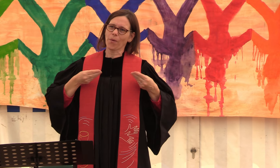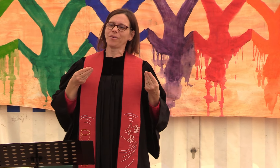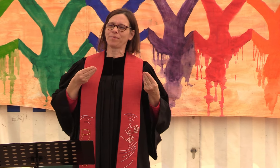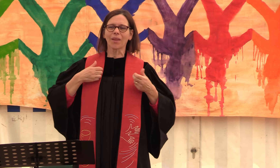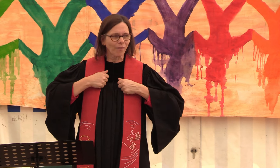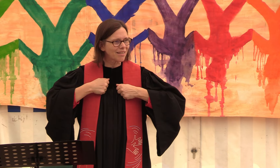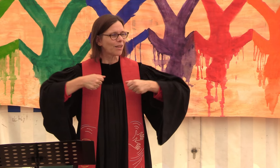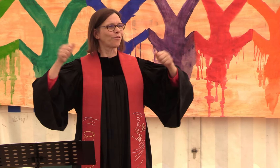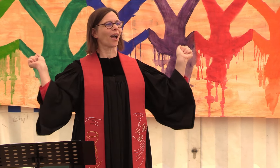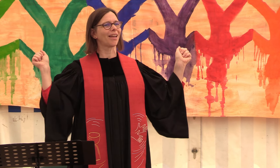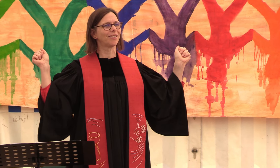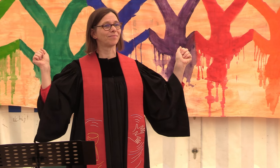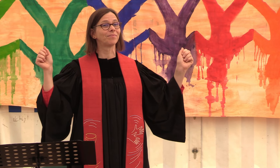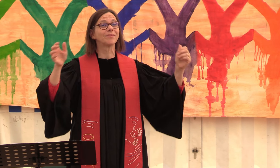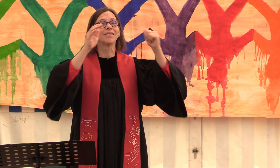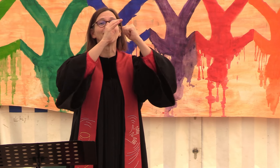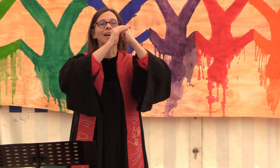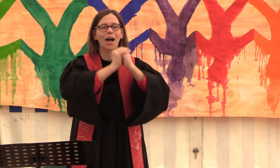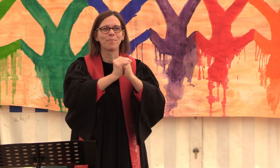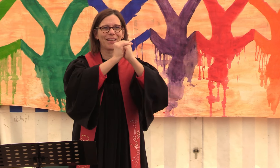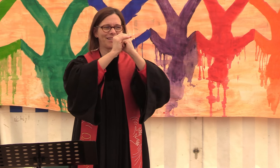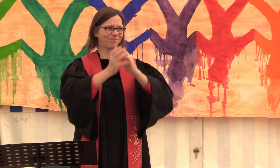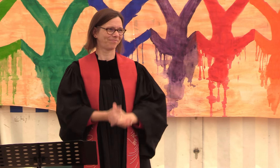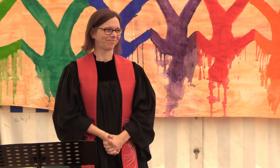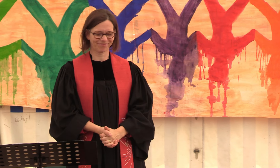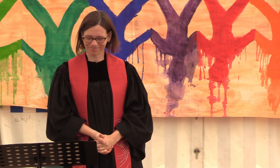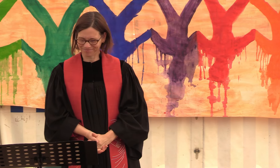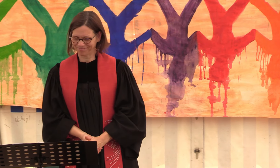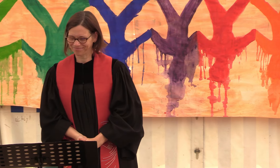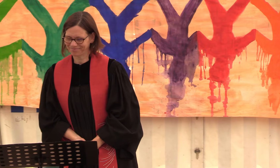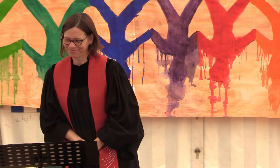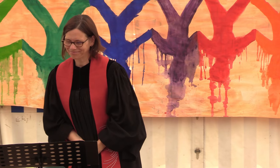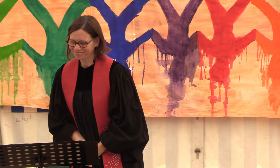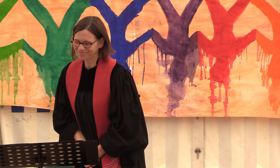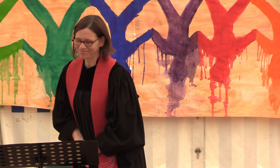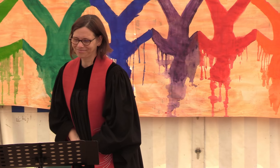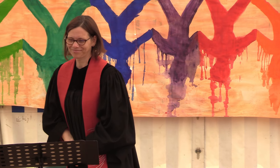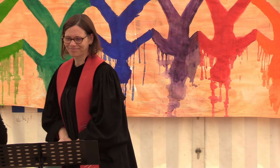Vergebung gegeben hat. Und wir uns frei fühlen können. Amen.